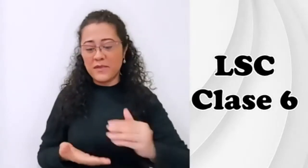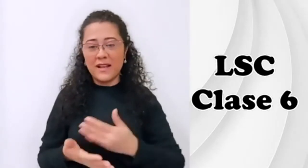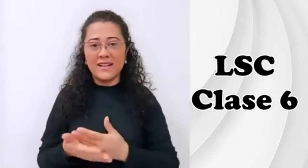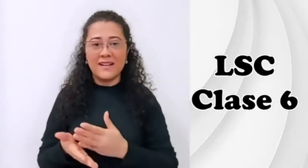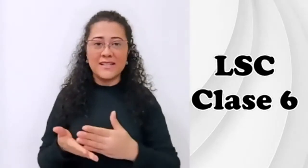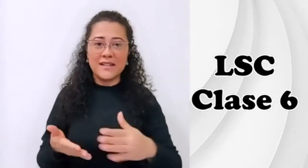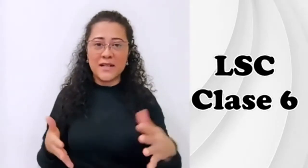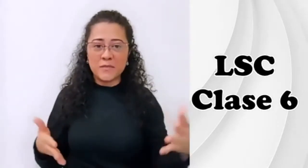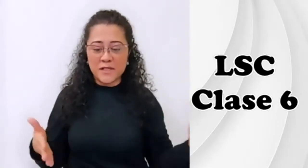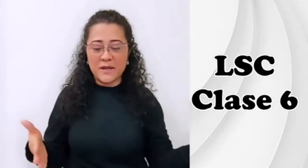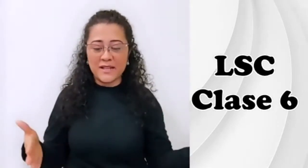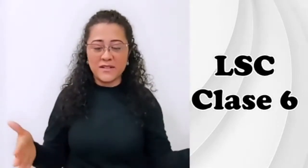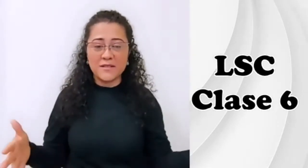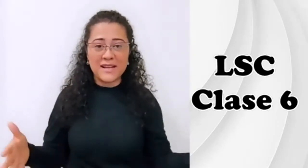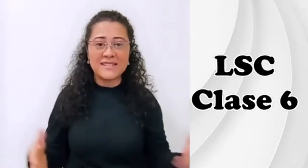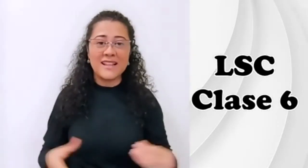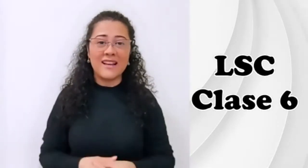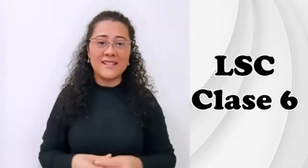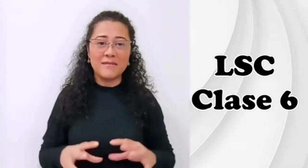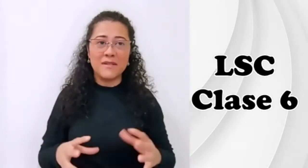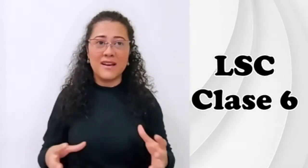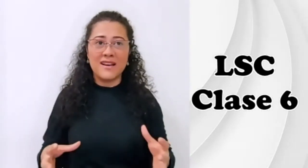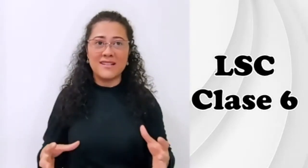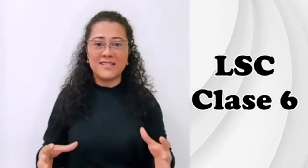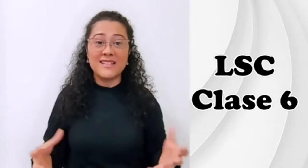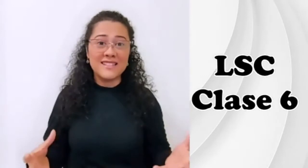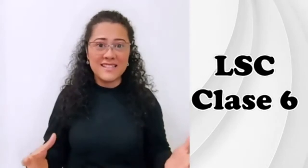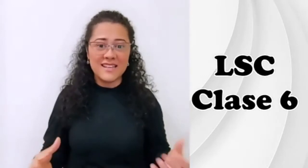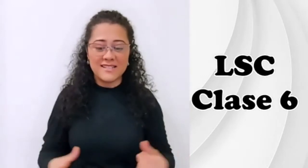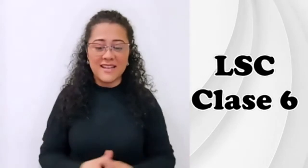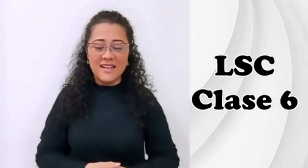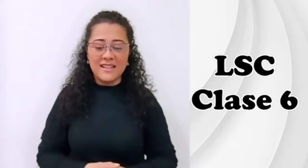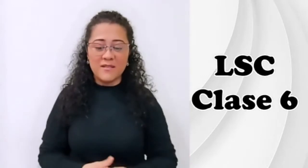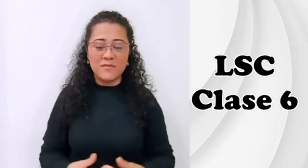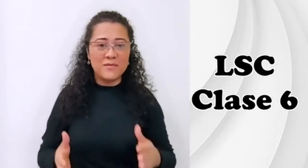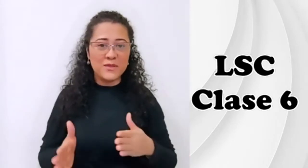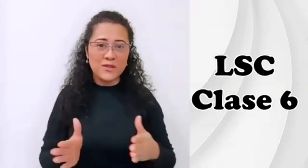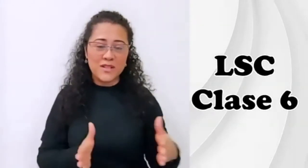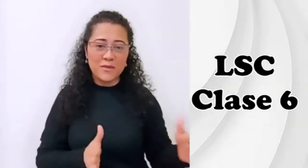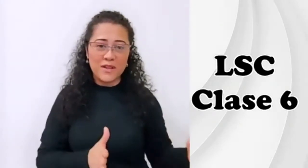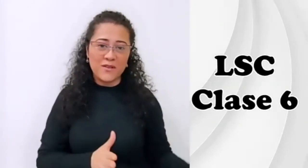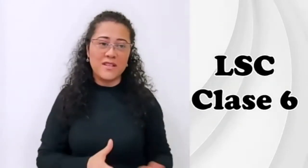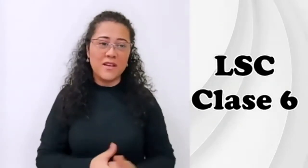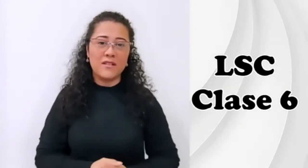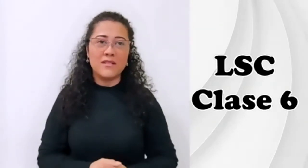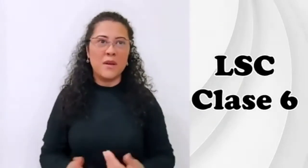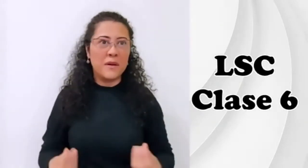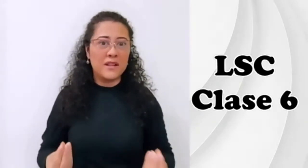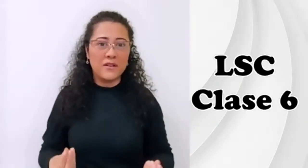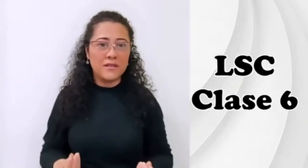a tener que hacer unas explicaciones más largas y más sencillas de muchos tipos de conceptos. También cuando decimos